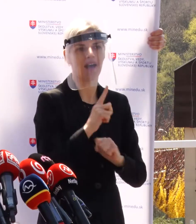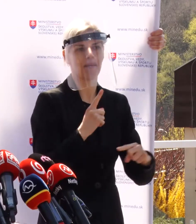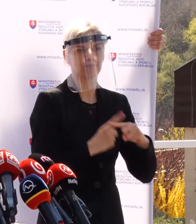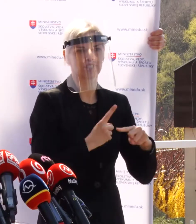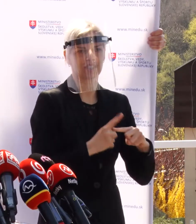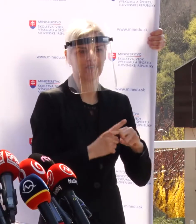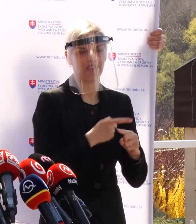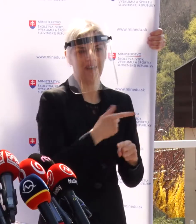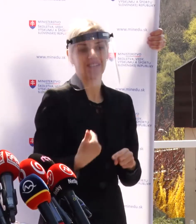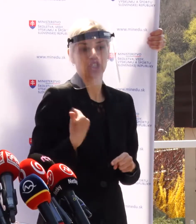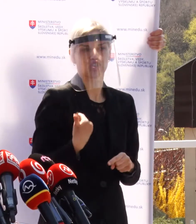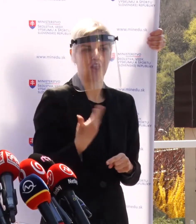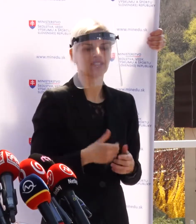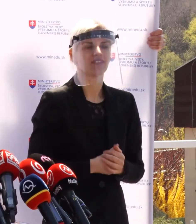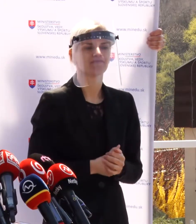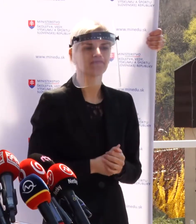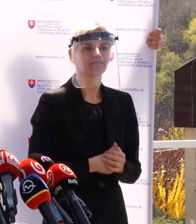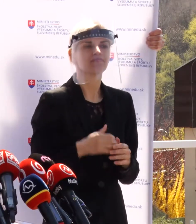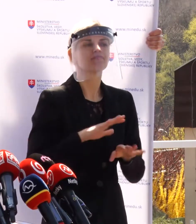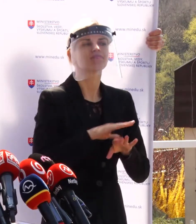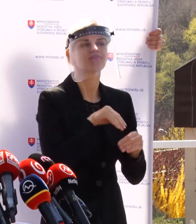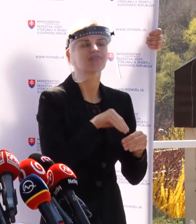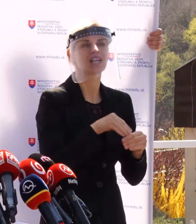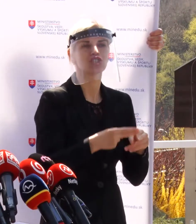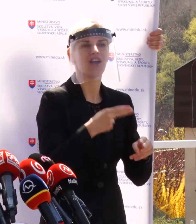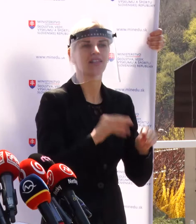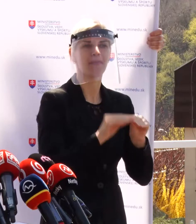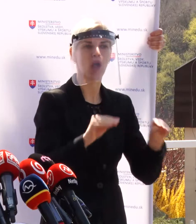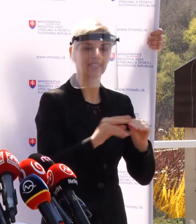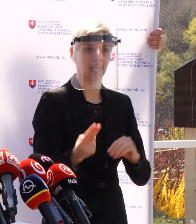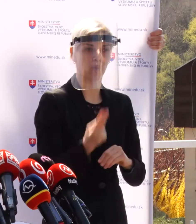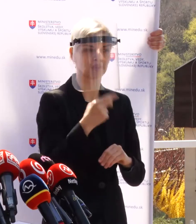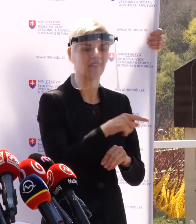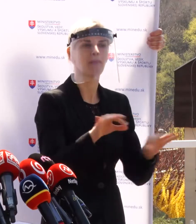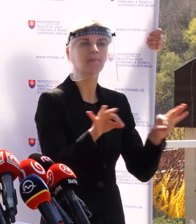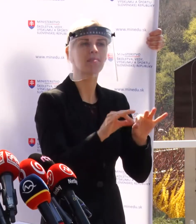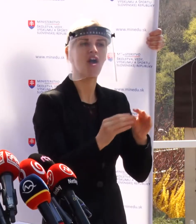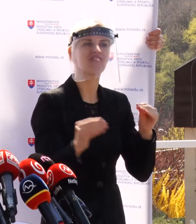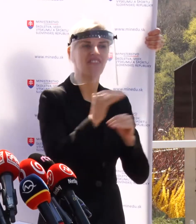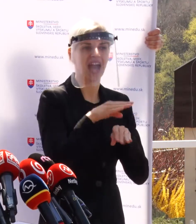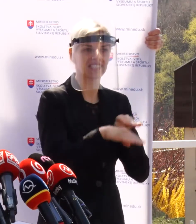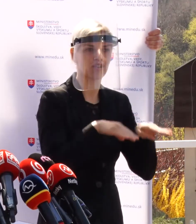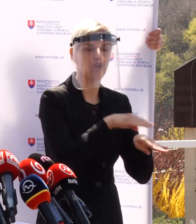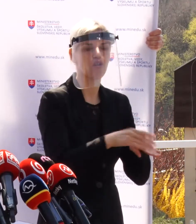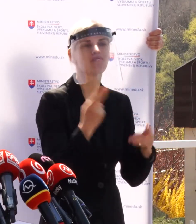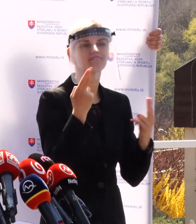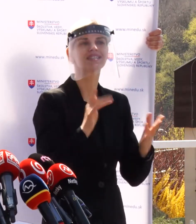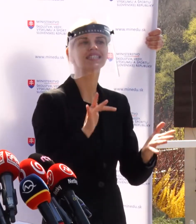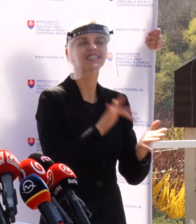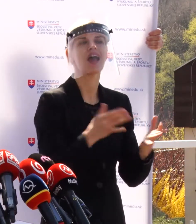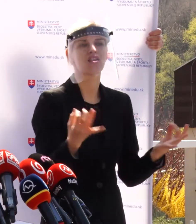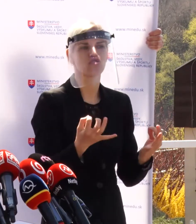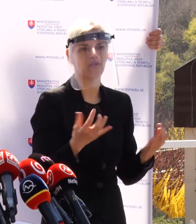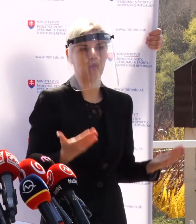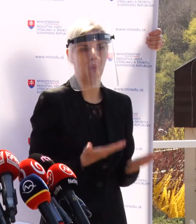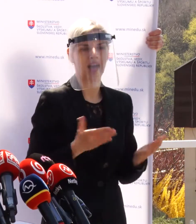školstve. Ako už pán minister povedal, tak Štátny pedagogický ústav pripravuje viacero krokov, ktorých cieľ má byť najmä uľahčiť